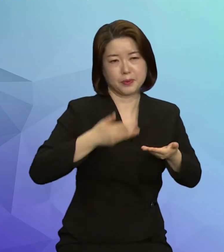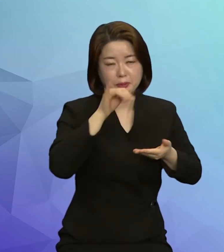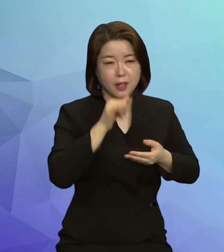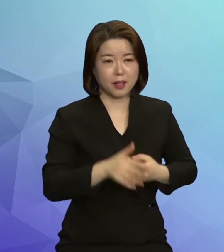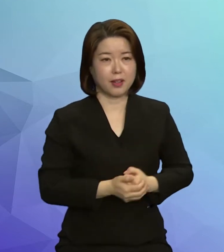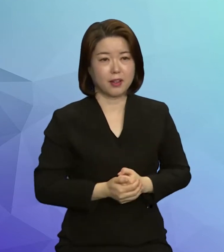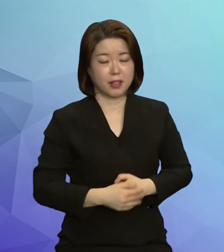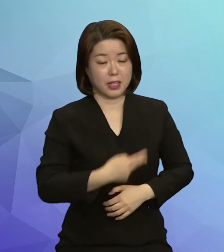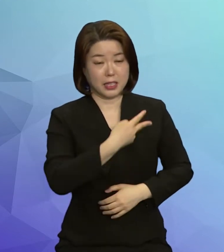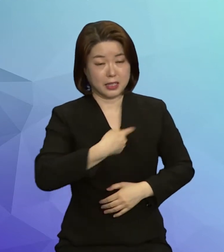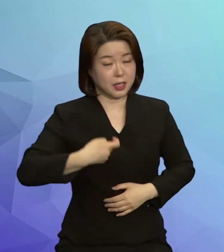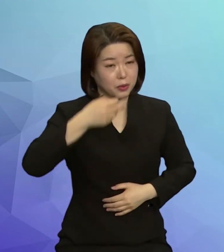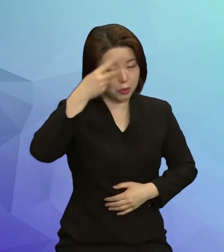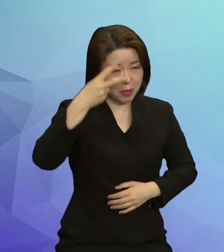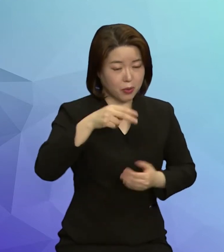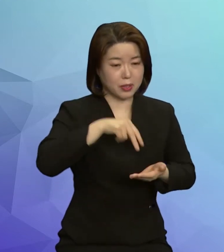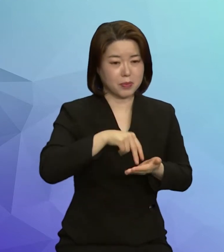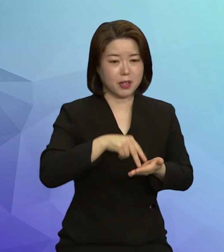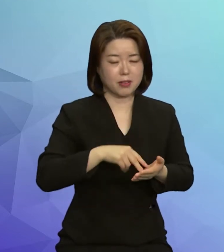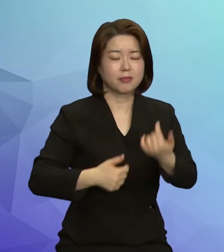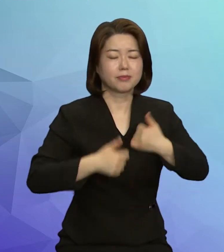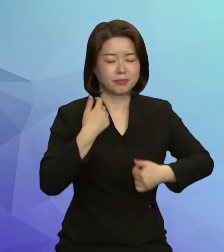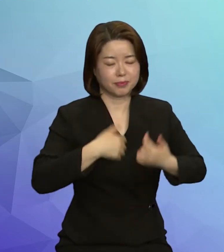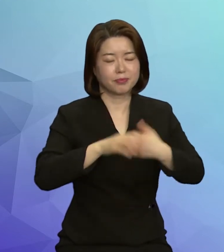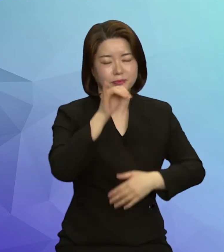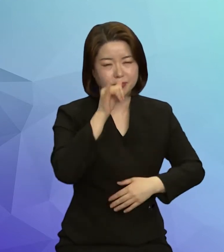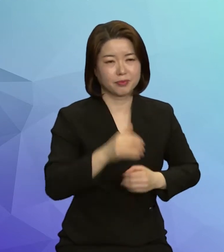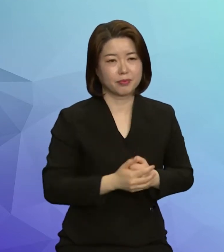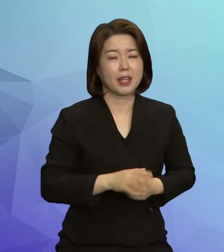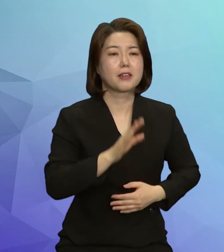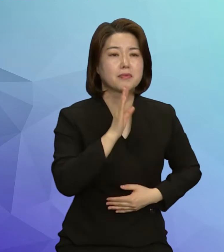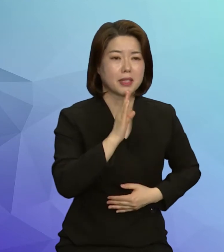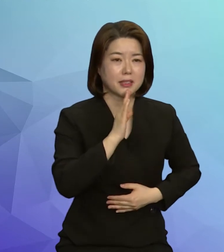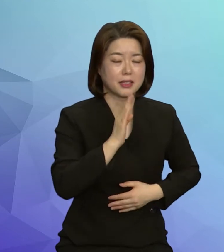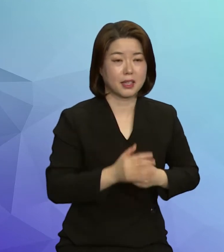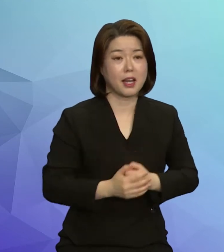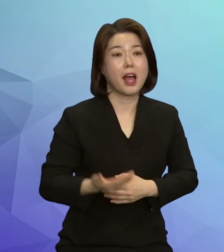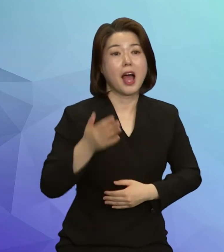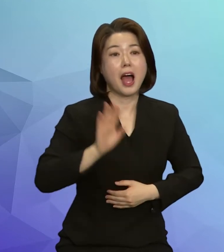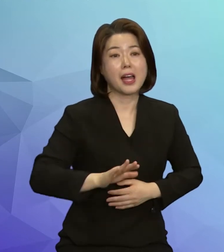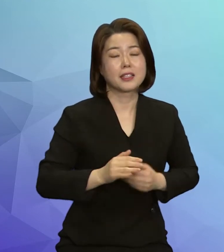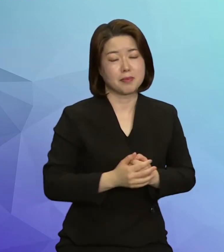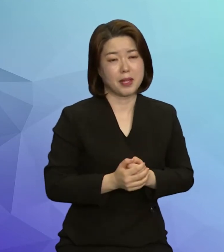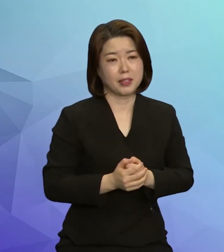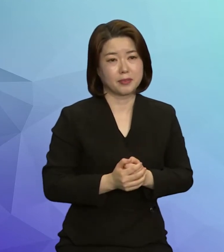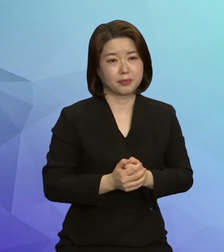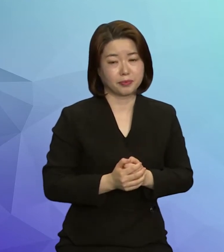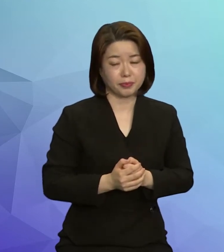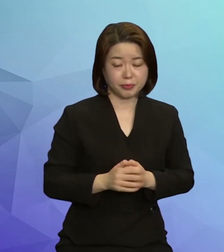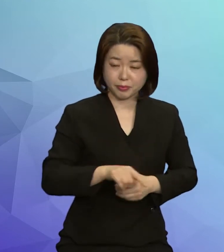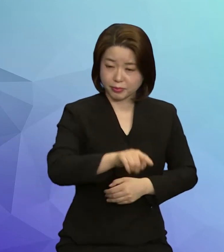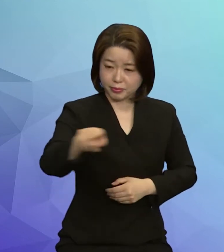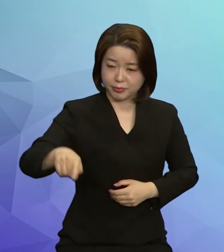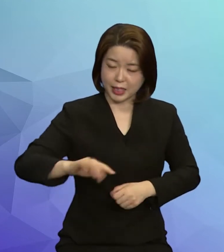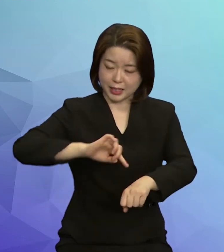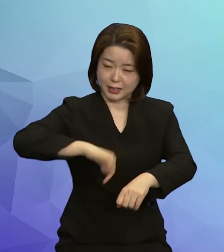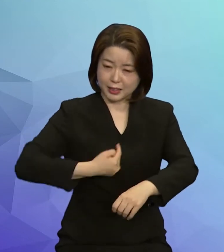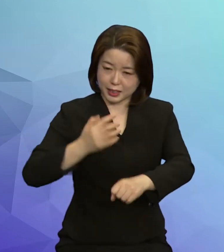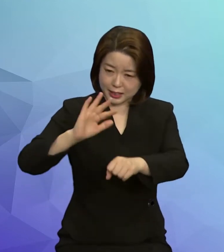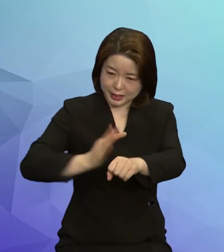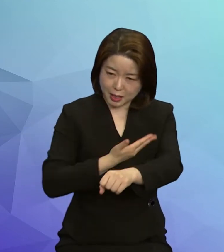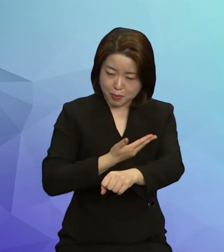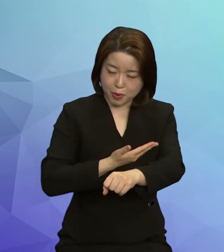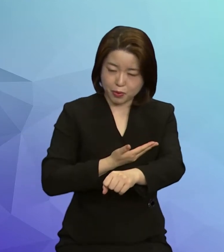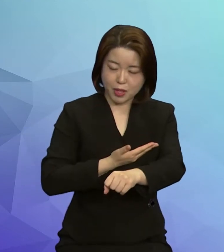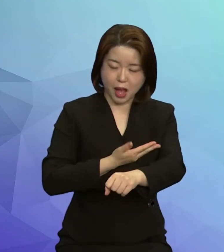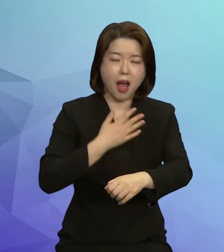소식을 전해 주었어요. 사도 바울로서는 너무 기뻤습니다. 그랬겠죠. 그러나 그들이 자기들이